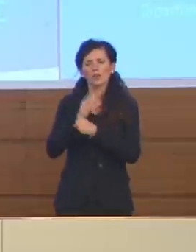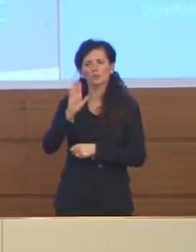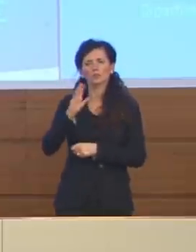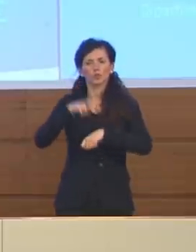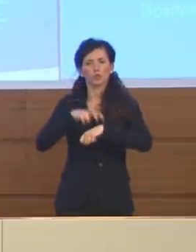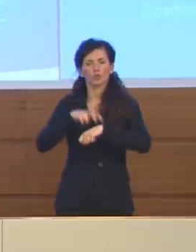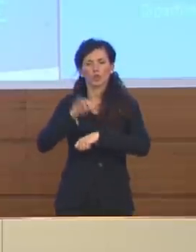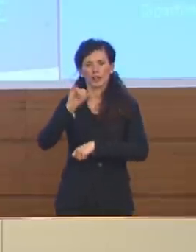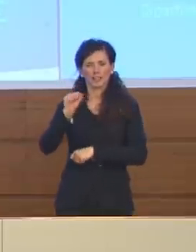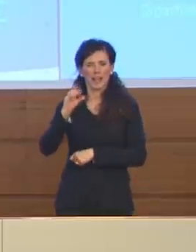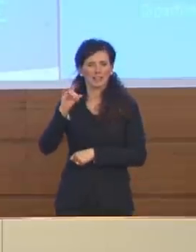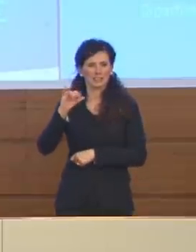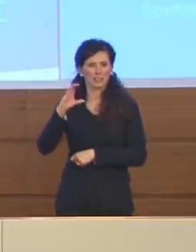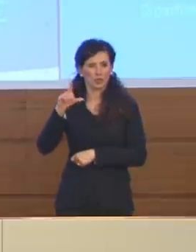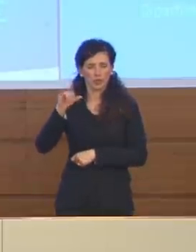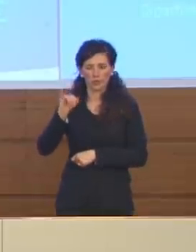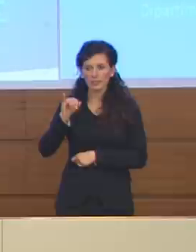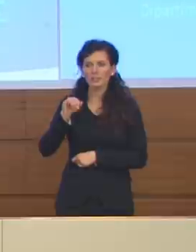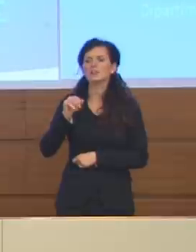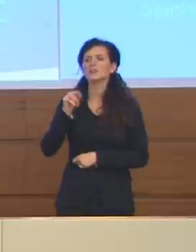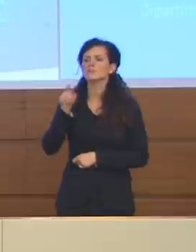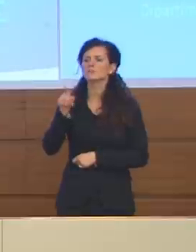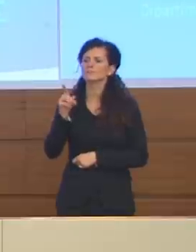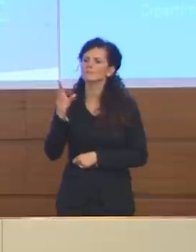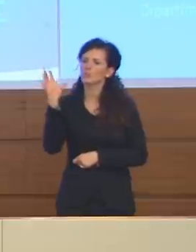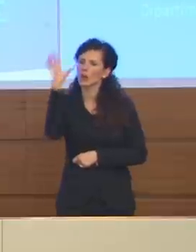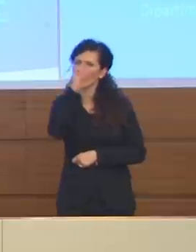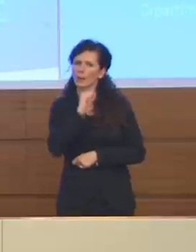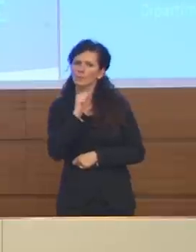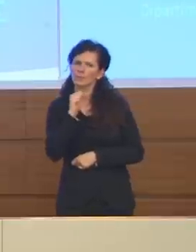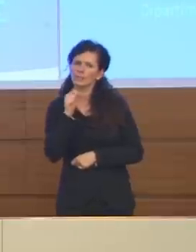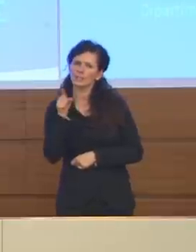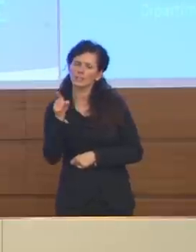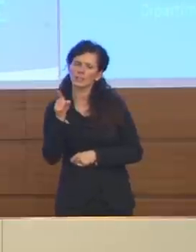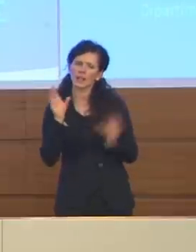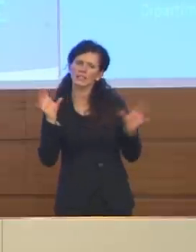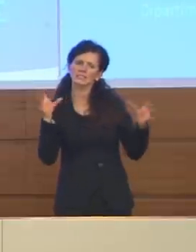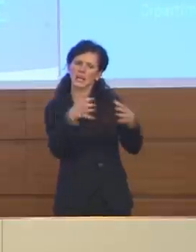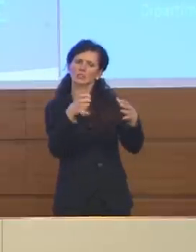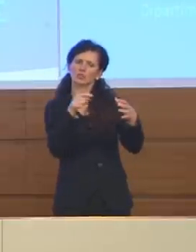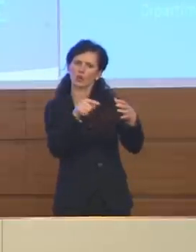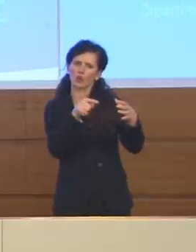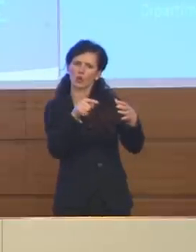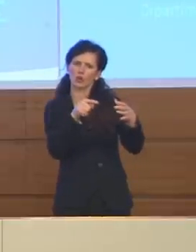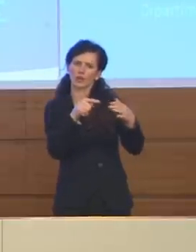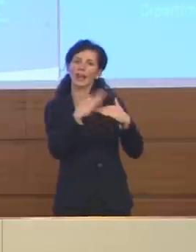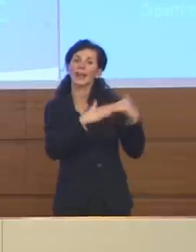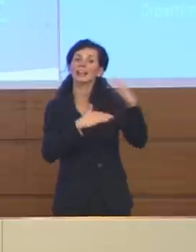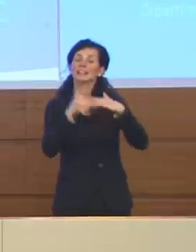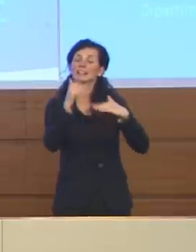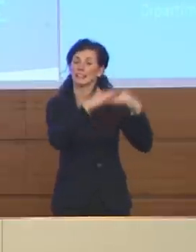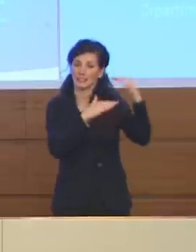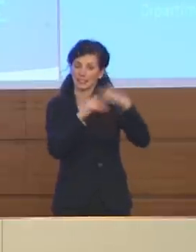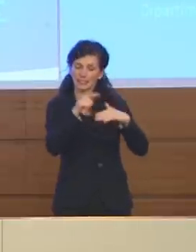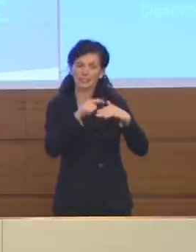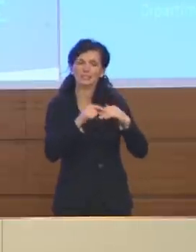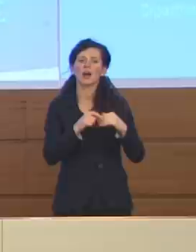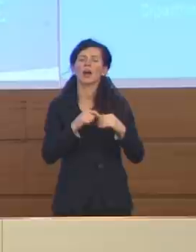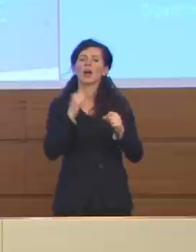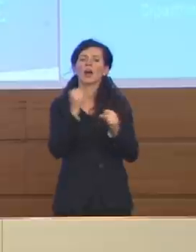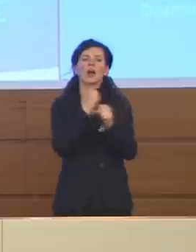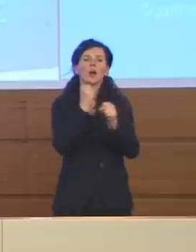stato proprio di identificare il settore dell'edilizia della manifattura